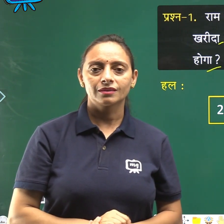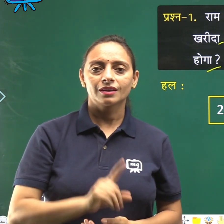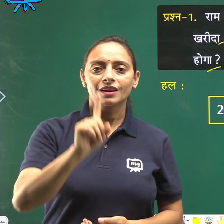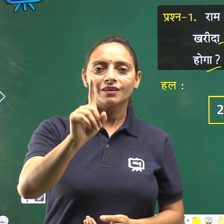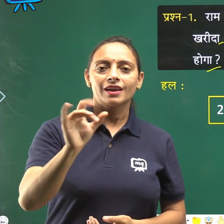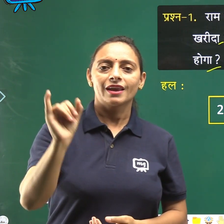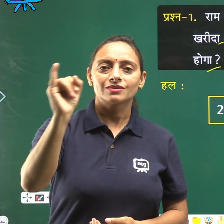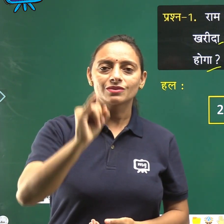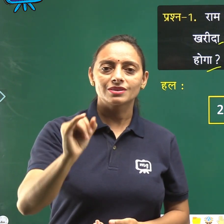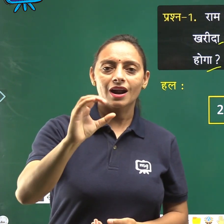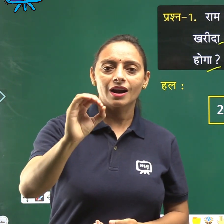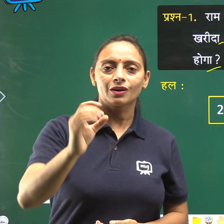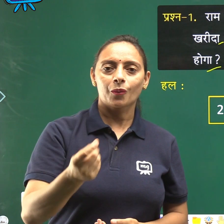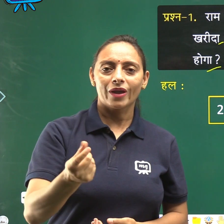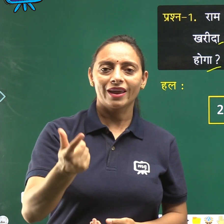160 रुपए।